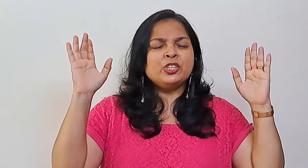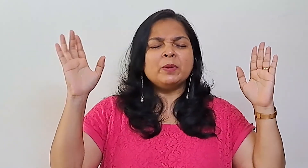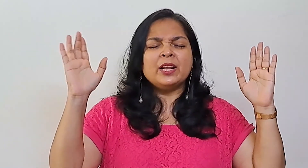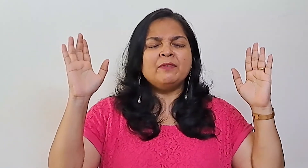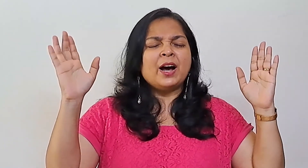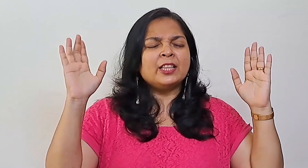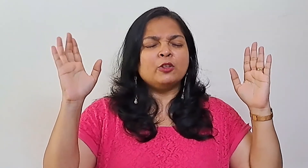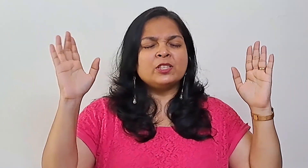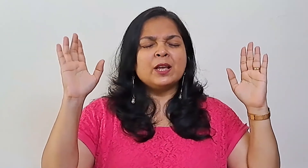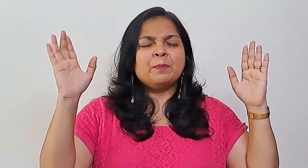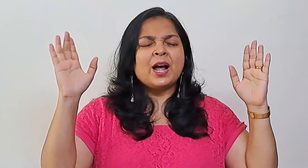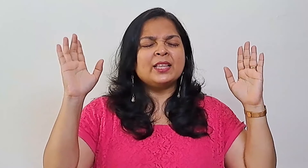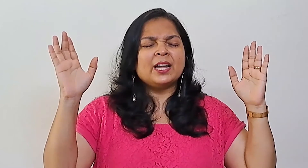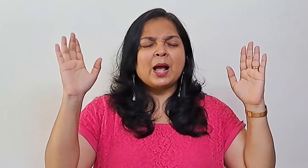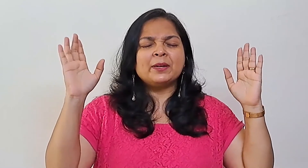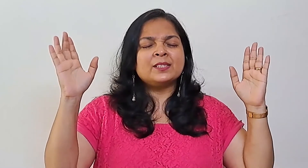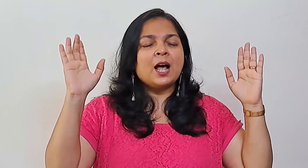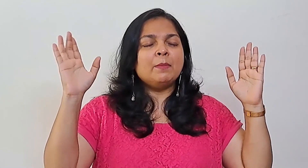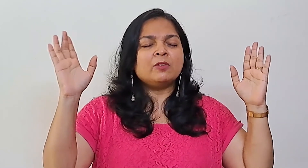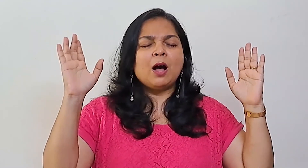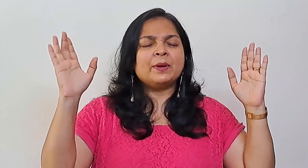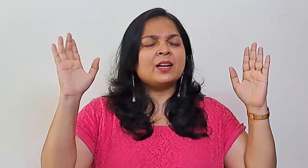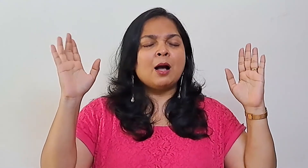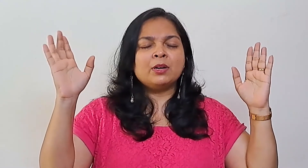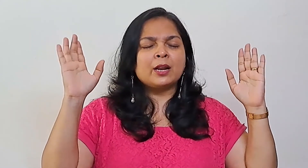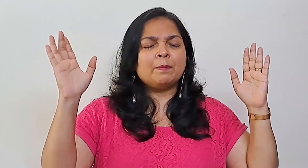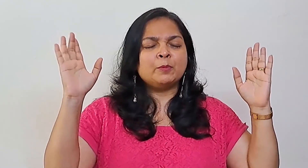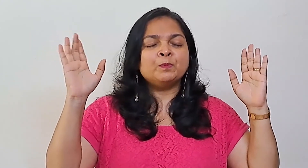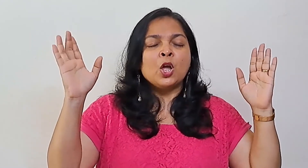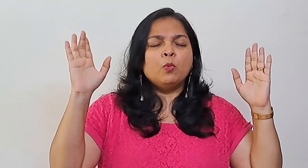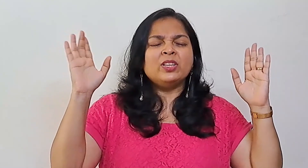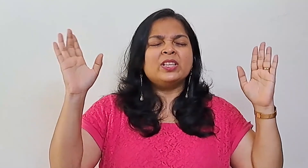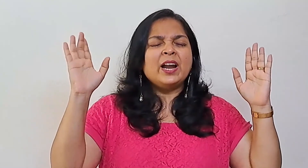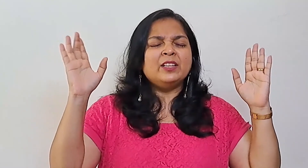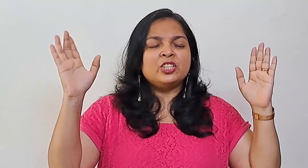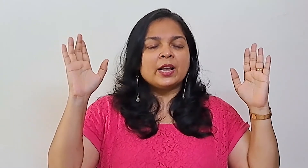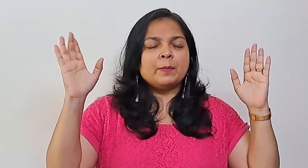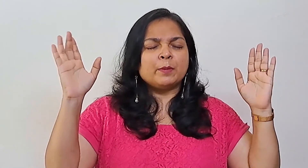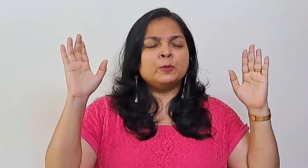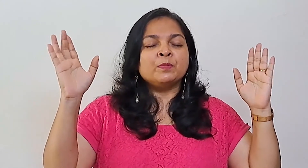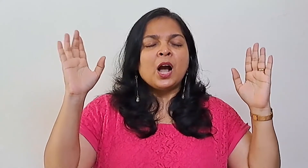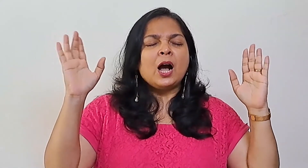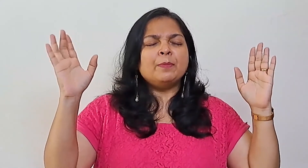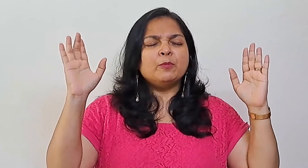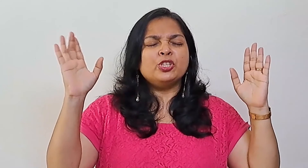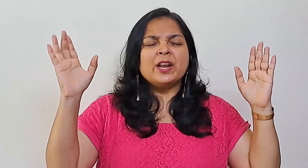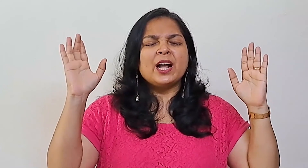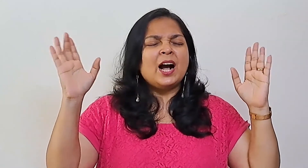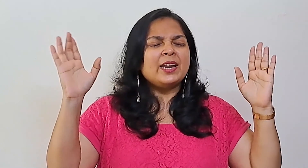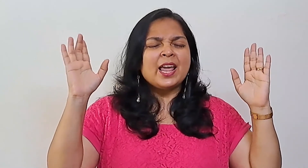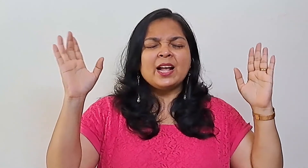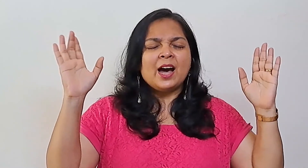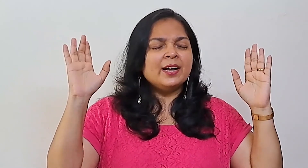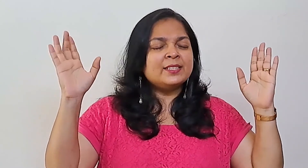ਹਾਂ ਪਰਮੇਸ਼ਵਰ, ਮੈਂ ਧੰਨਵਾਦ ਕਰਦੀ ਹਾਂ, ਜਿੱਦਾਂ ਅਸੀਂ ਪ੍ਰਾਰਥਨਾ ਕਰ ਰਹੇ ਹਾਂ ਤੁਹਾਡਾ ਸਾਮਰਥ ਇੱਥੇ ਕੰਮ ਕਰ ਰਿਹਾ, ਉਹ ਦਰਦ ਜਾ ਰਿਹਾ ਹੈ। ਹਾਂ ਪ੍ਰਭੂ,